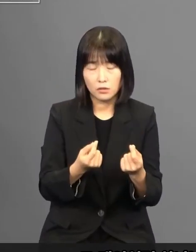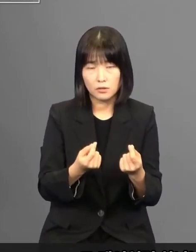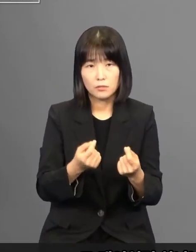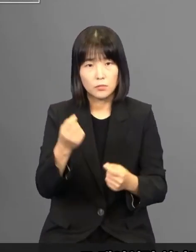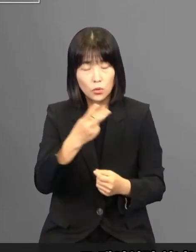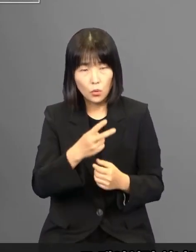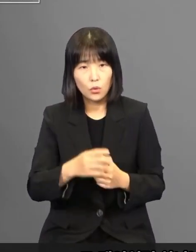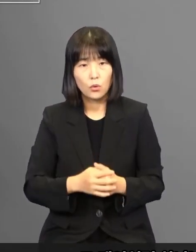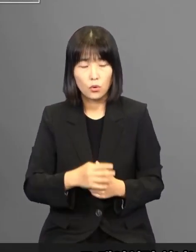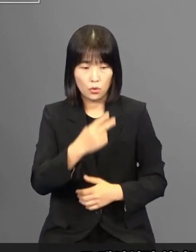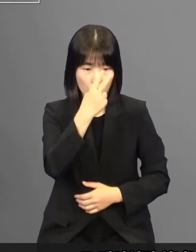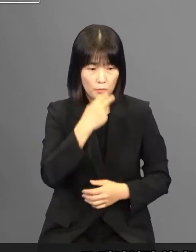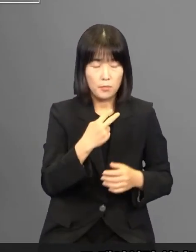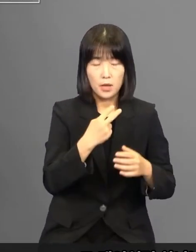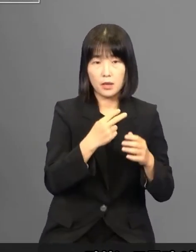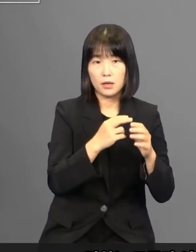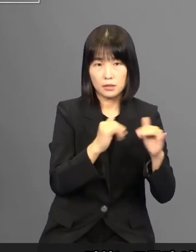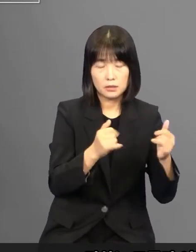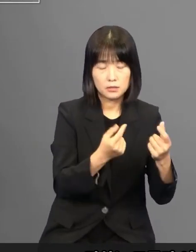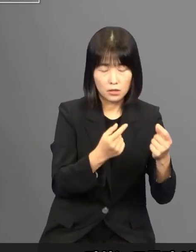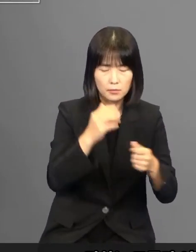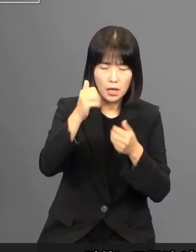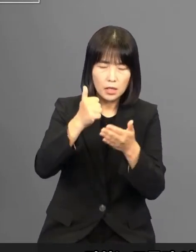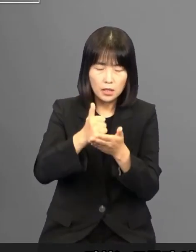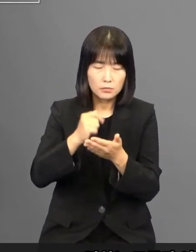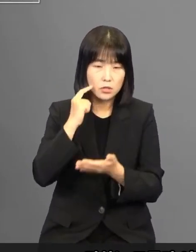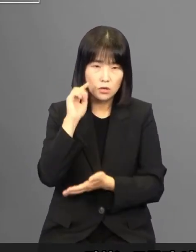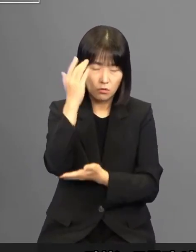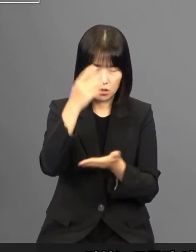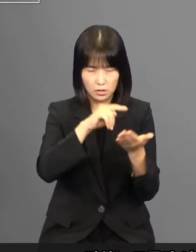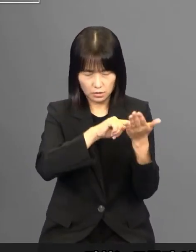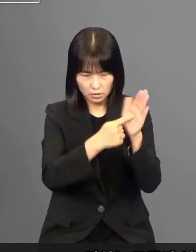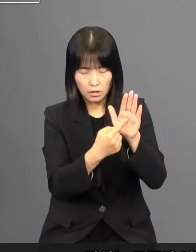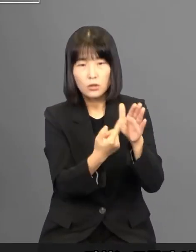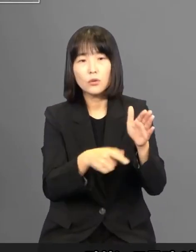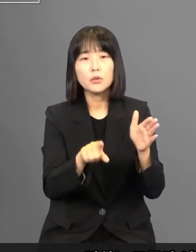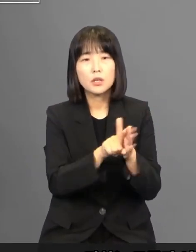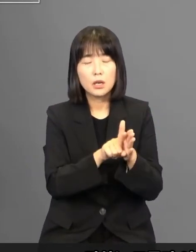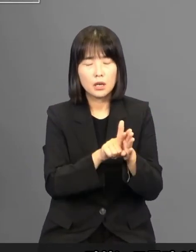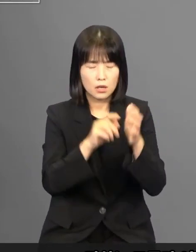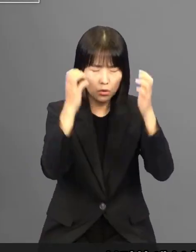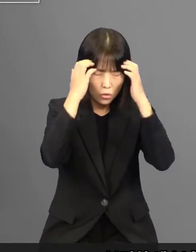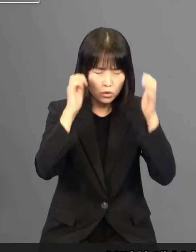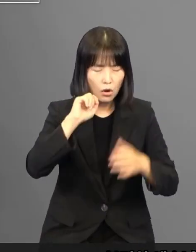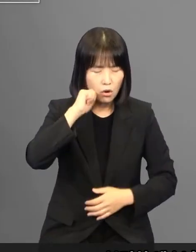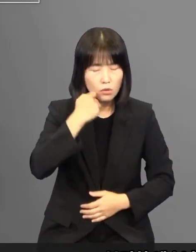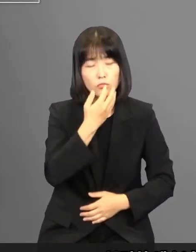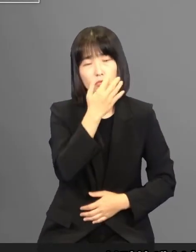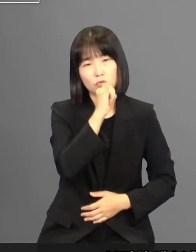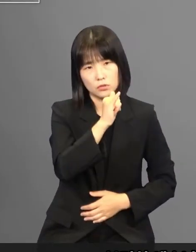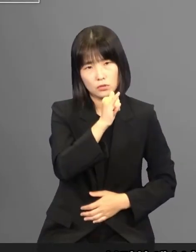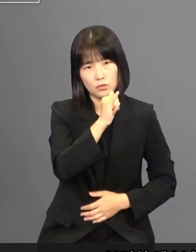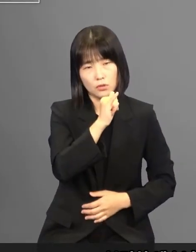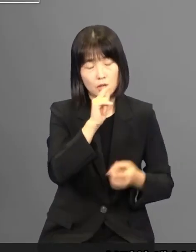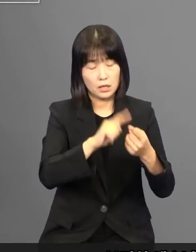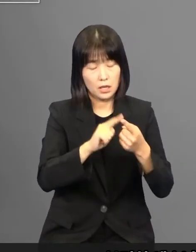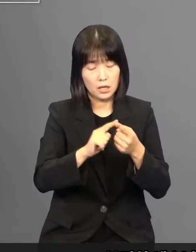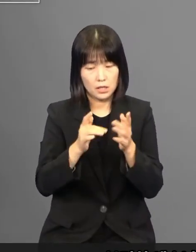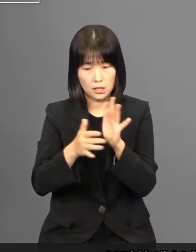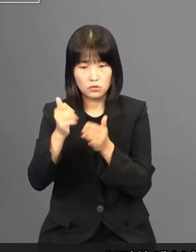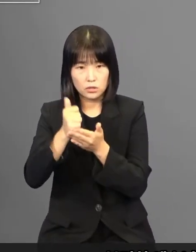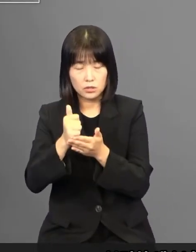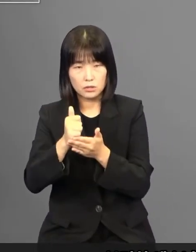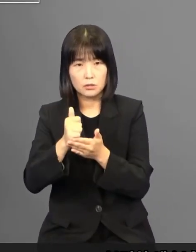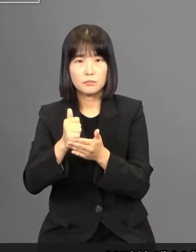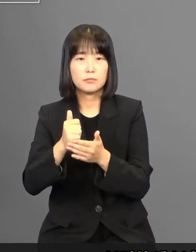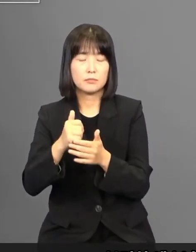하나님의 영광을 드러내기 위하여 당하는 고통과 어려움이 있을 수 있다는 것을 분명히 예수님은 말씀해